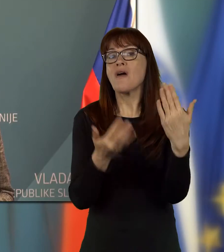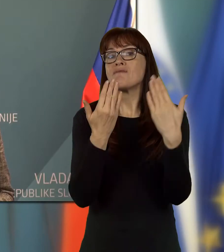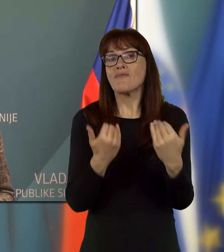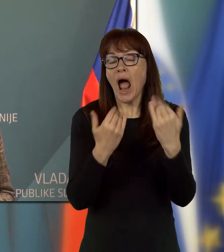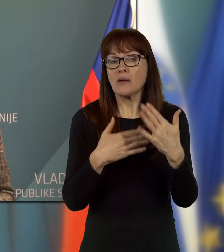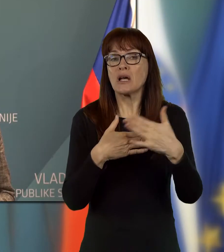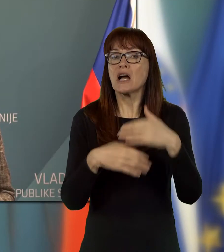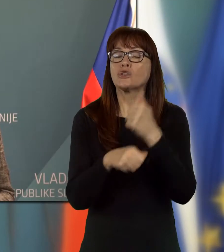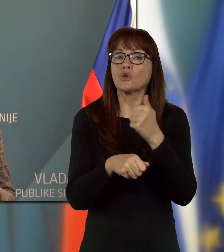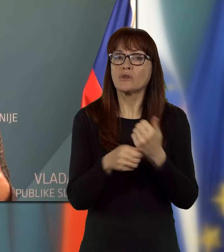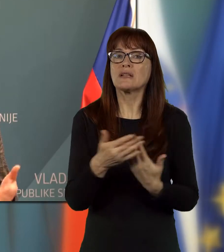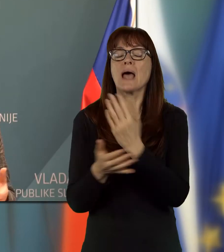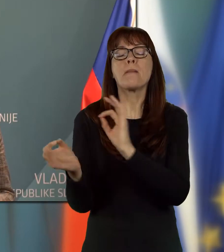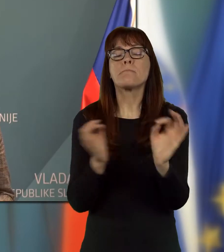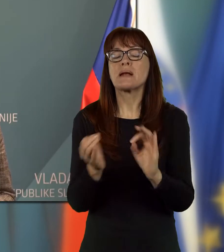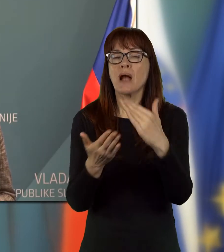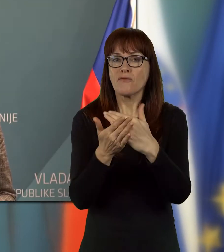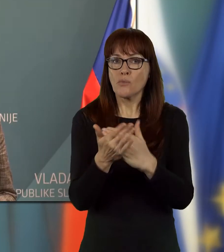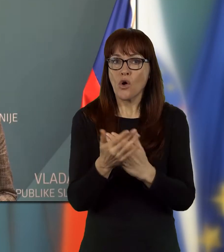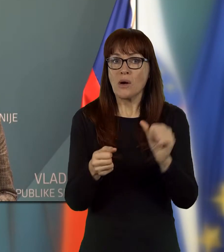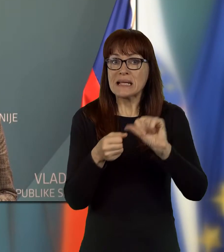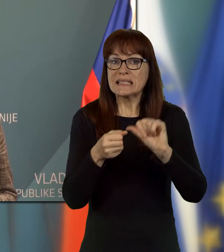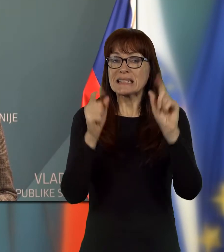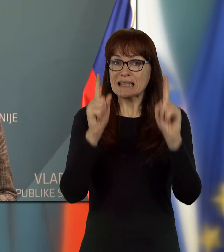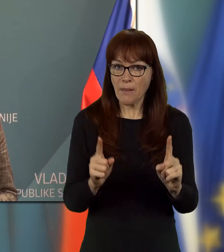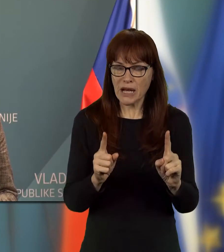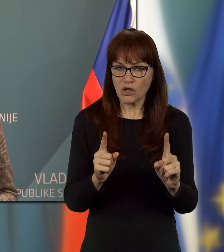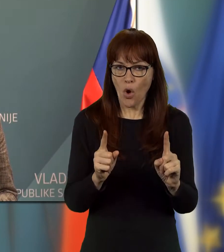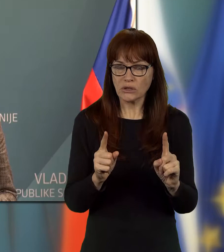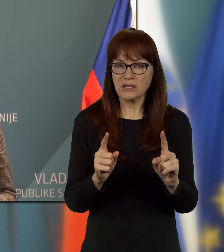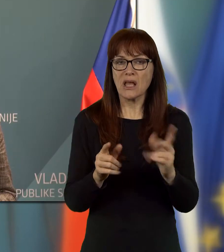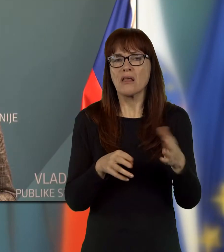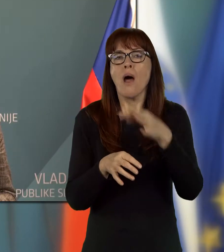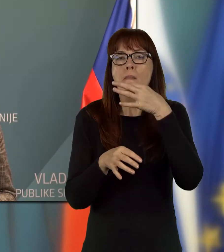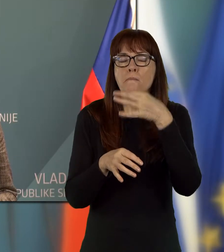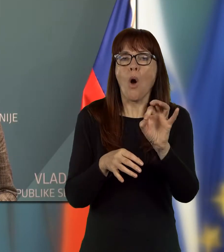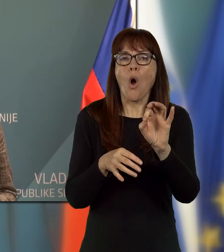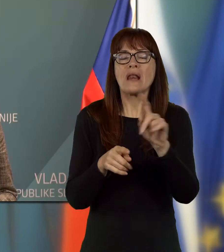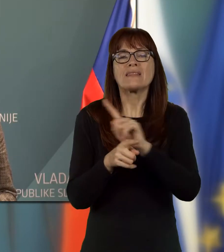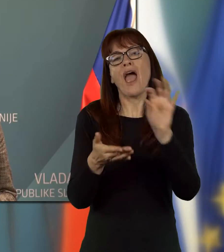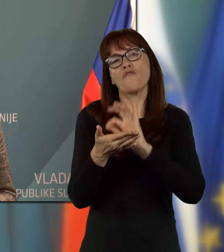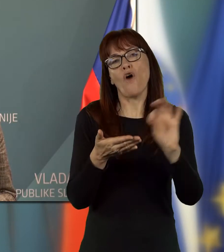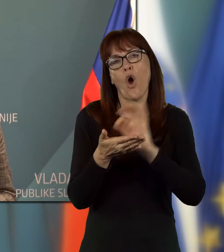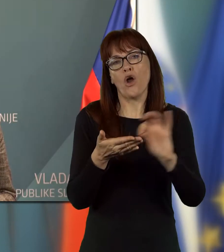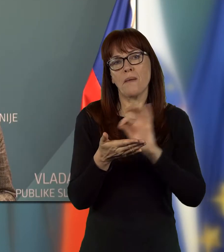jih vabili k sodelovanju za pripravo programa stabilnosti v bistvu na bolj